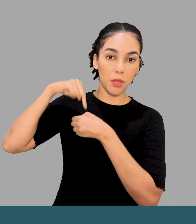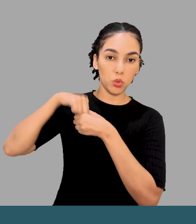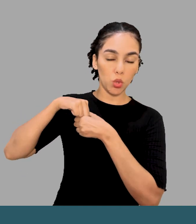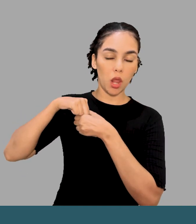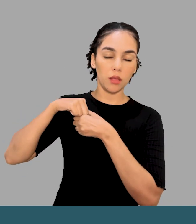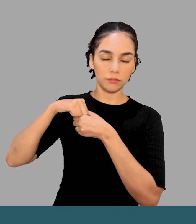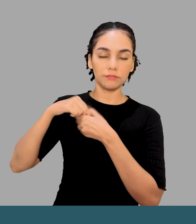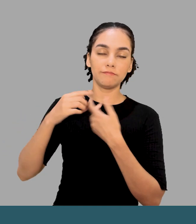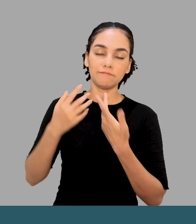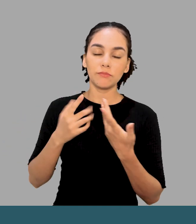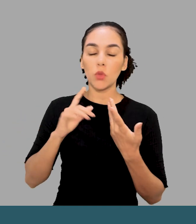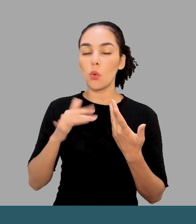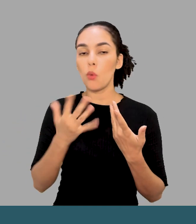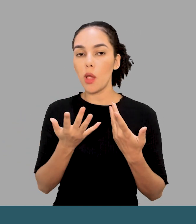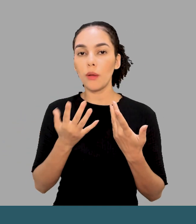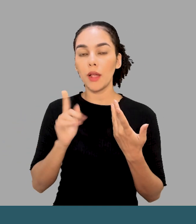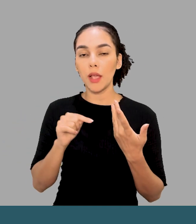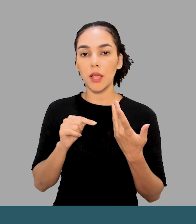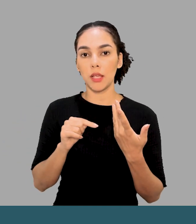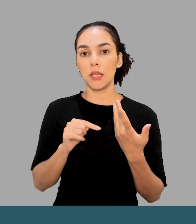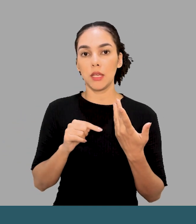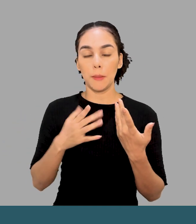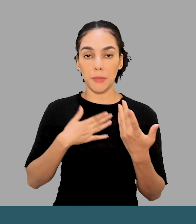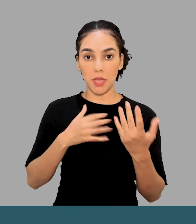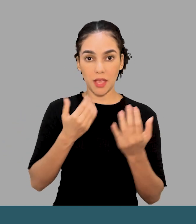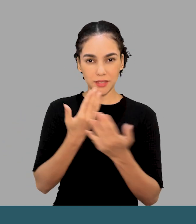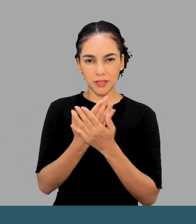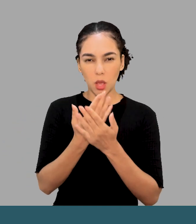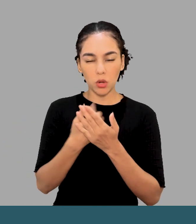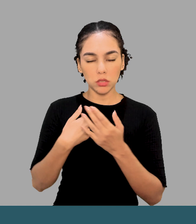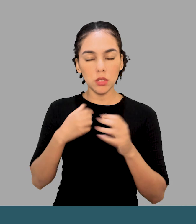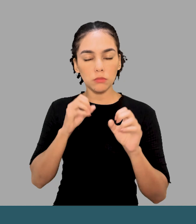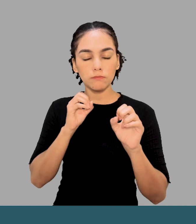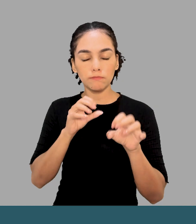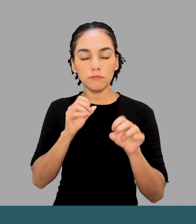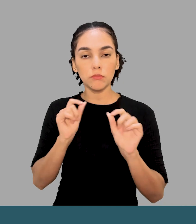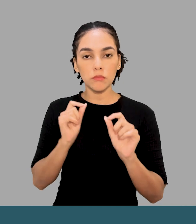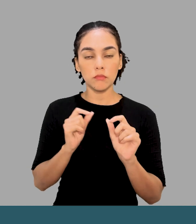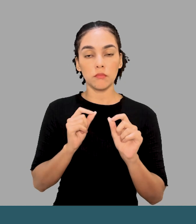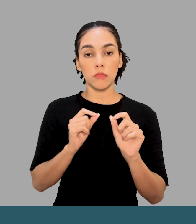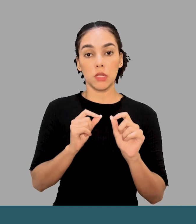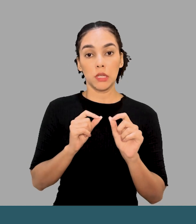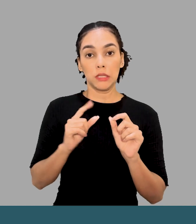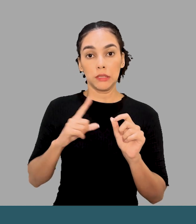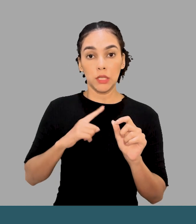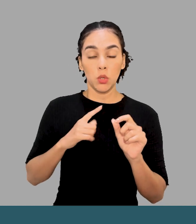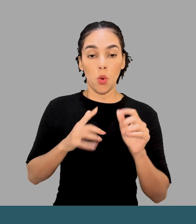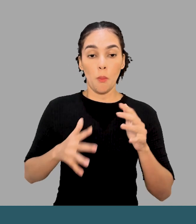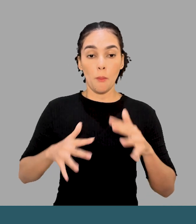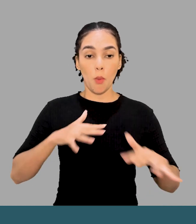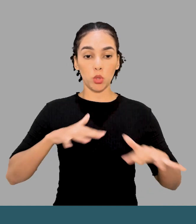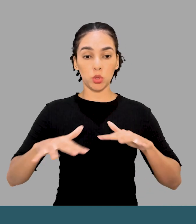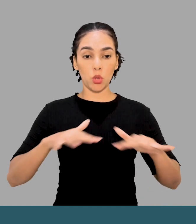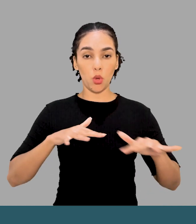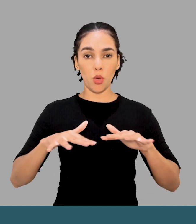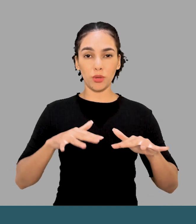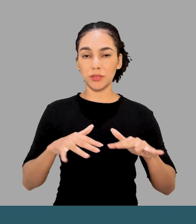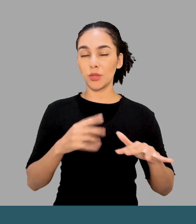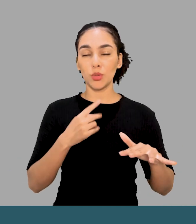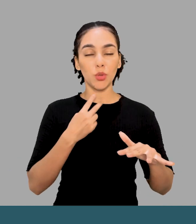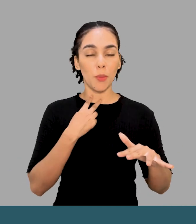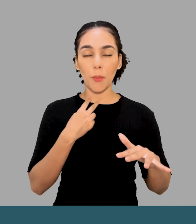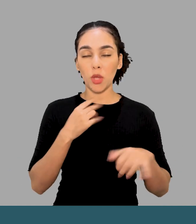falava o seguinte, é uma doença que compromete o neurônio motor, é progressiva, é irreversível, é incurável,